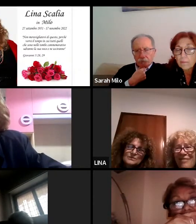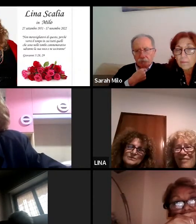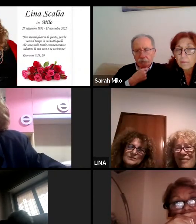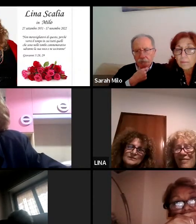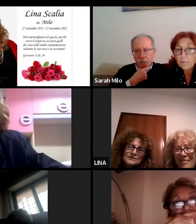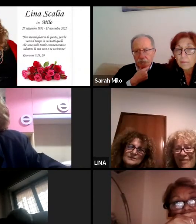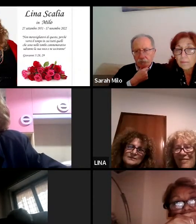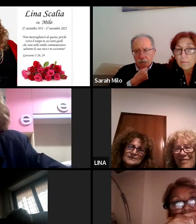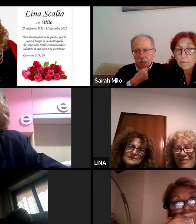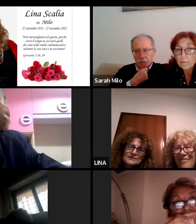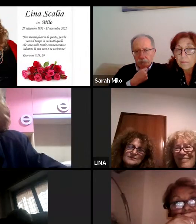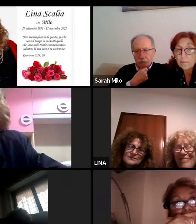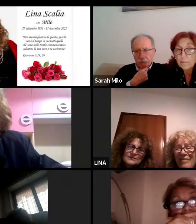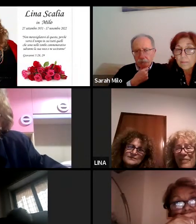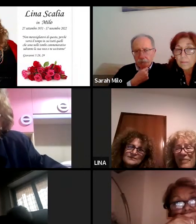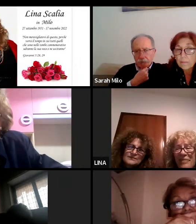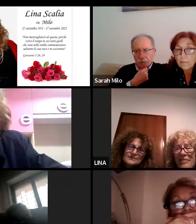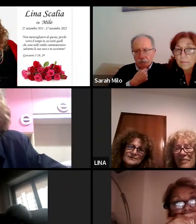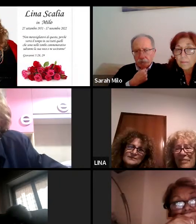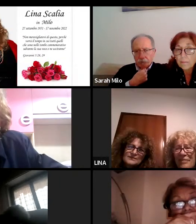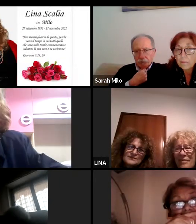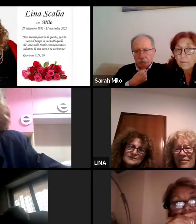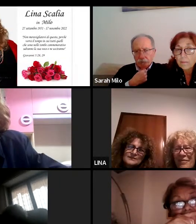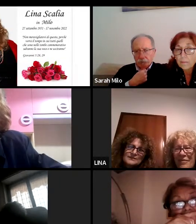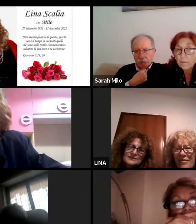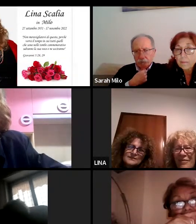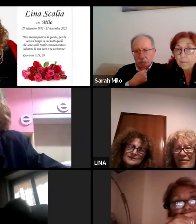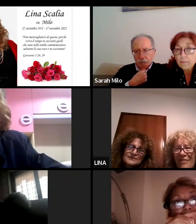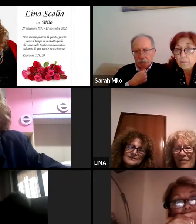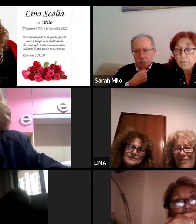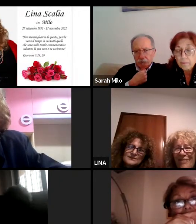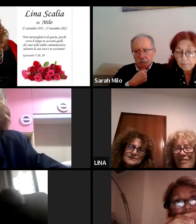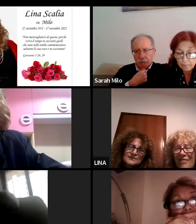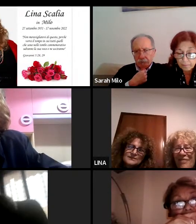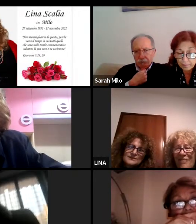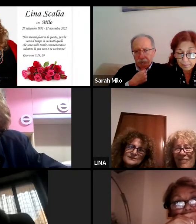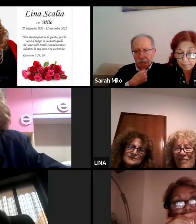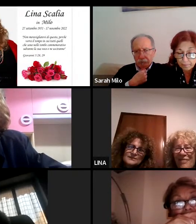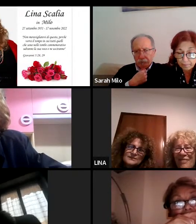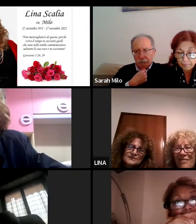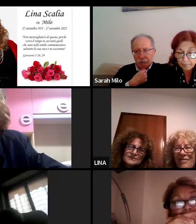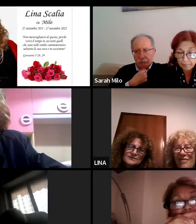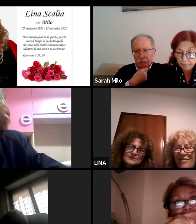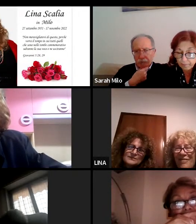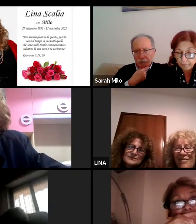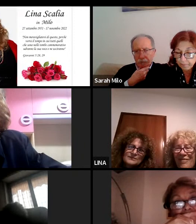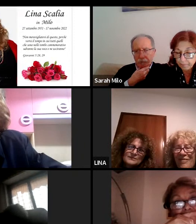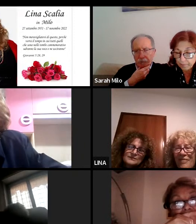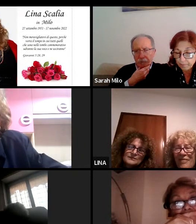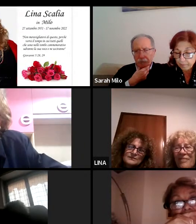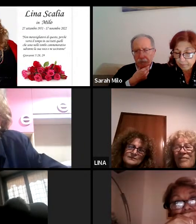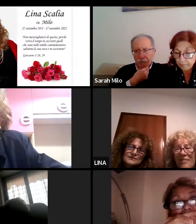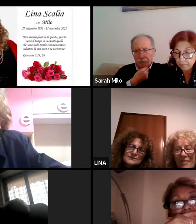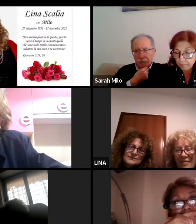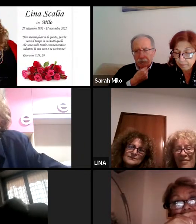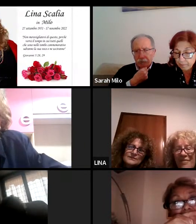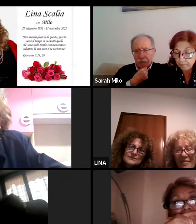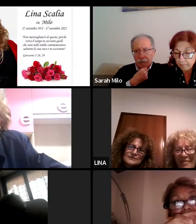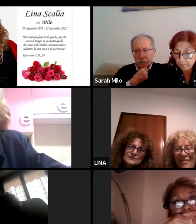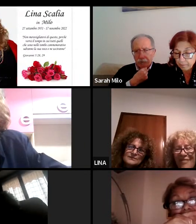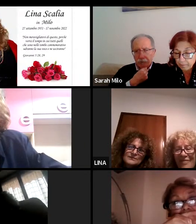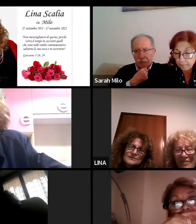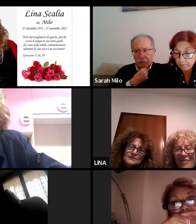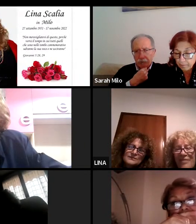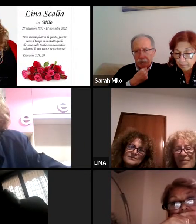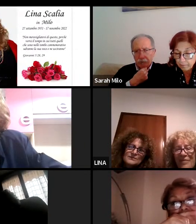circostanza per per rinnovare il nostro amore e l'affetto che abbiamo per